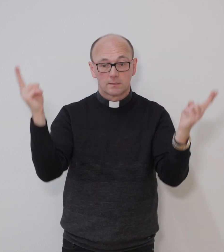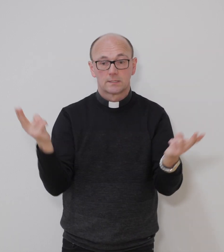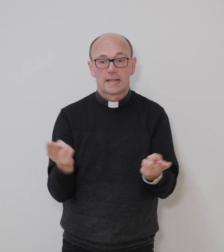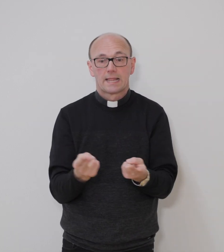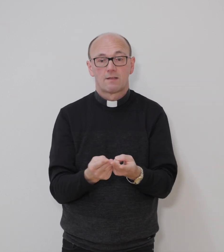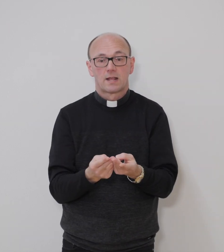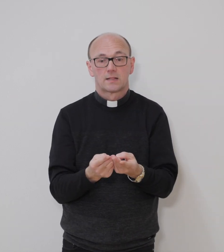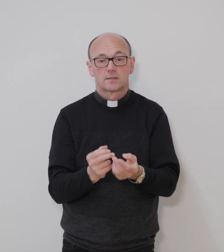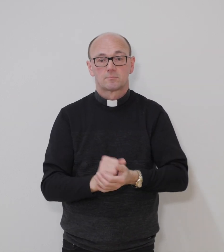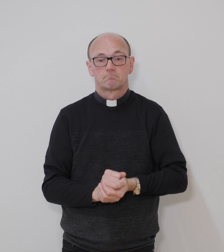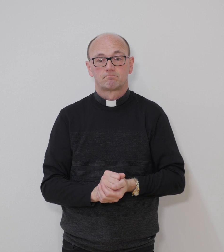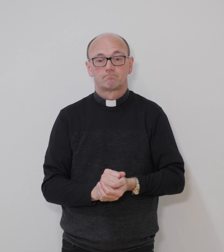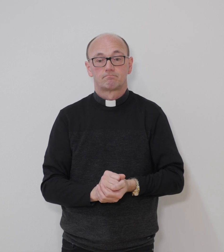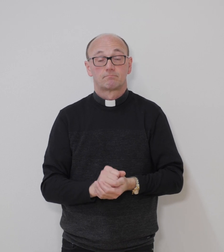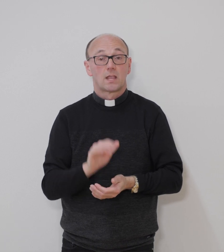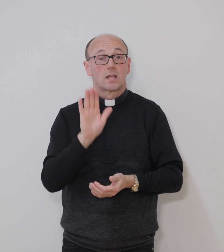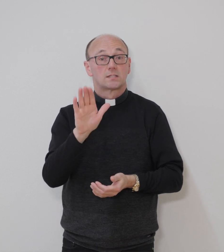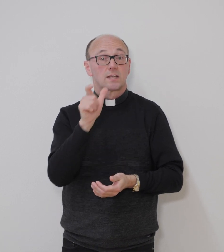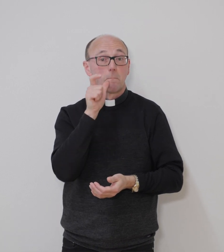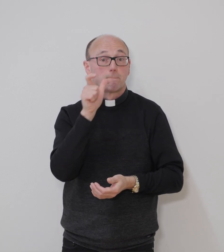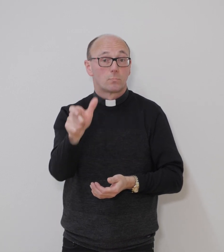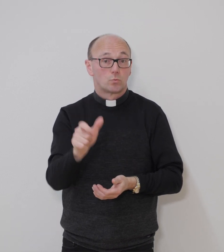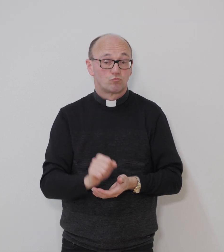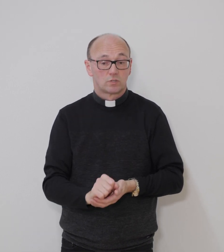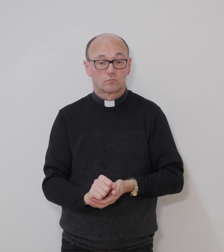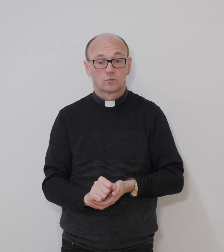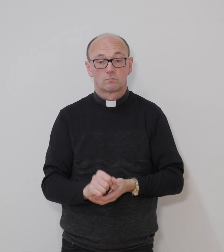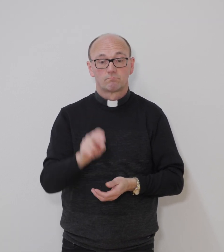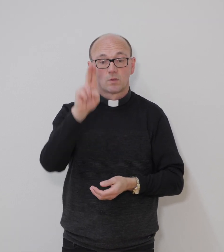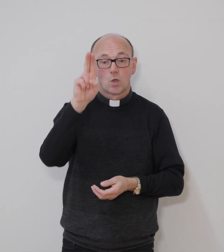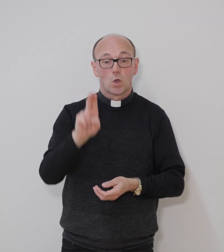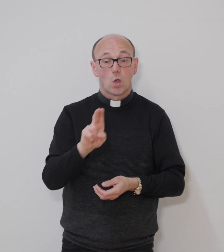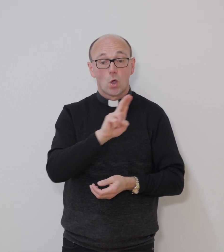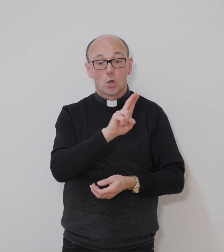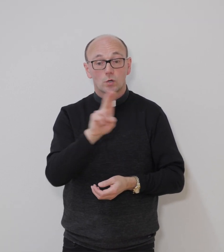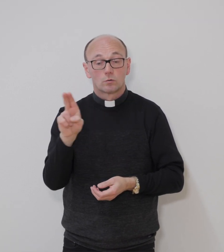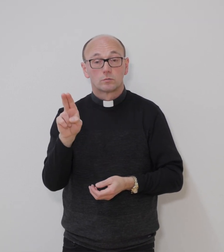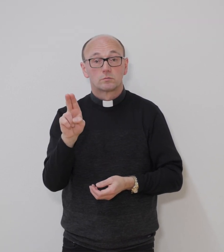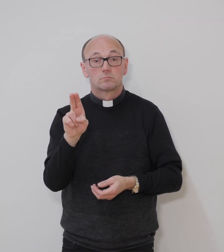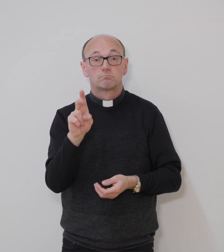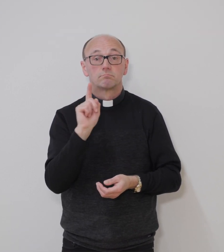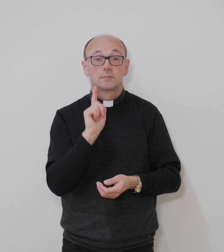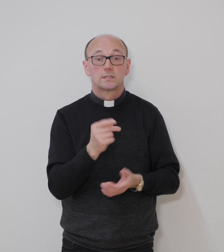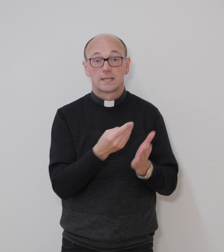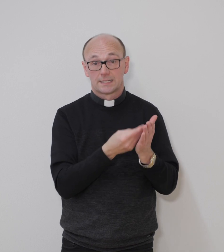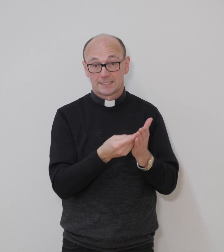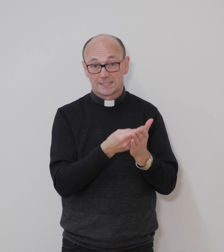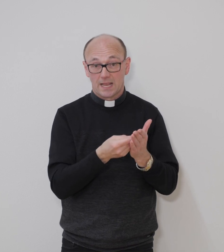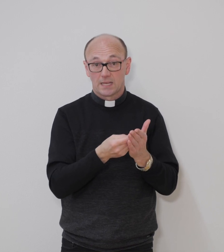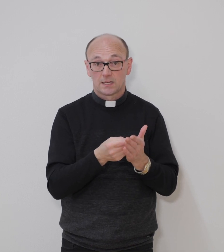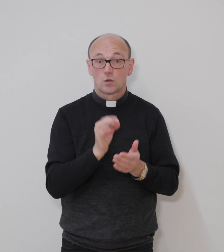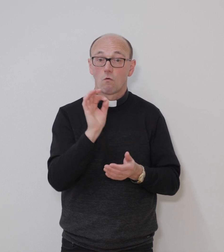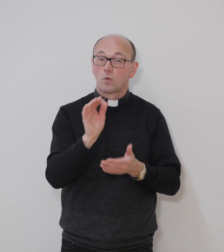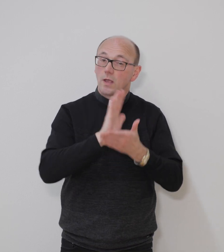Johannes, der Apostel, er wird das Geschehen deuten. Er wird als Augenzeuge alles